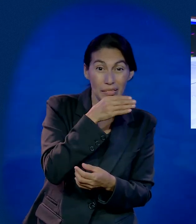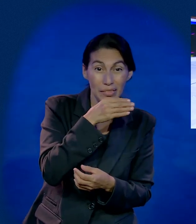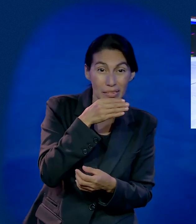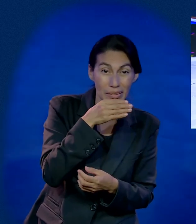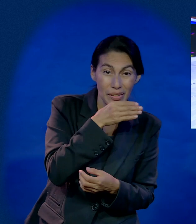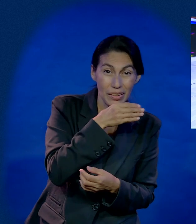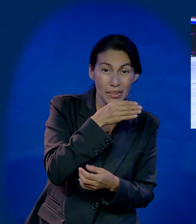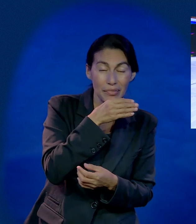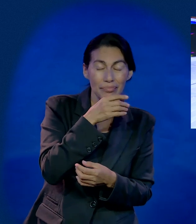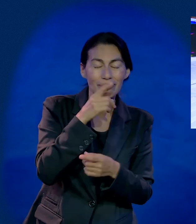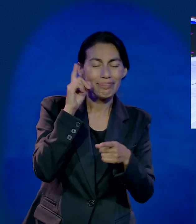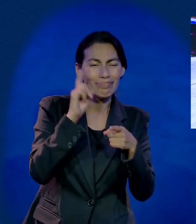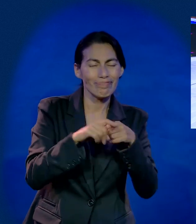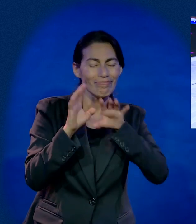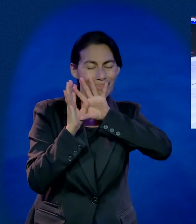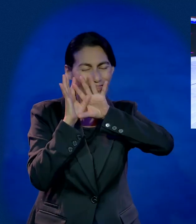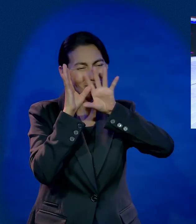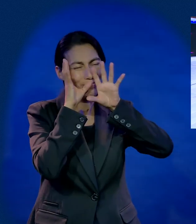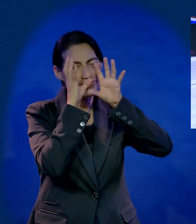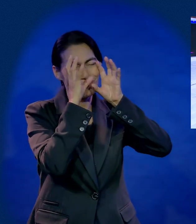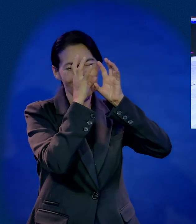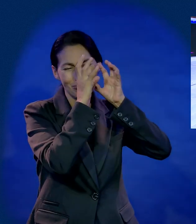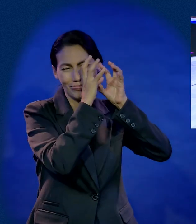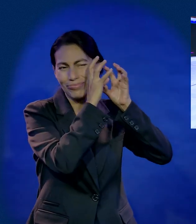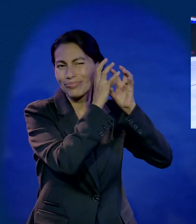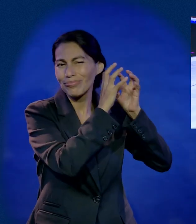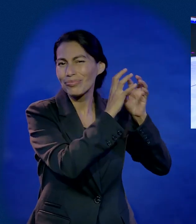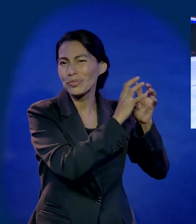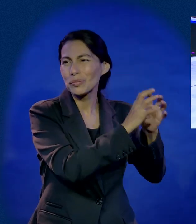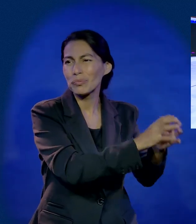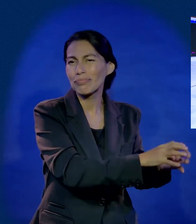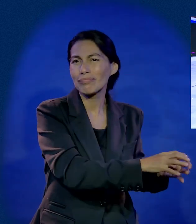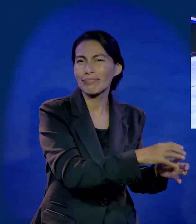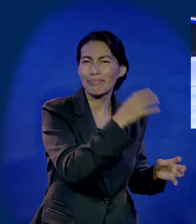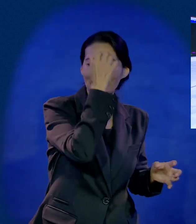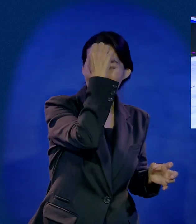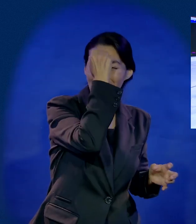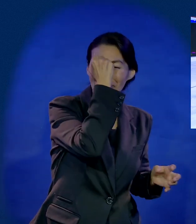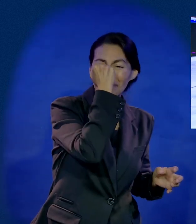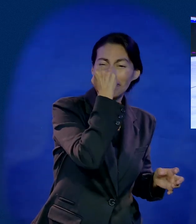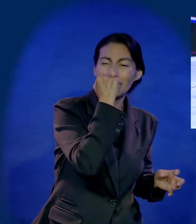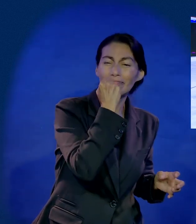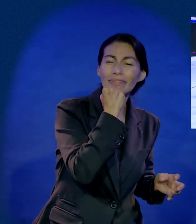Quitar esta careta y ser cristiano.